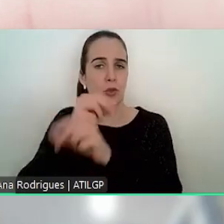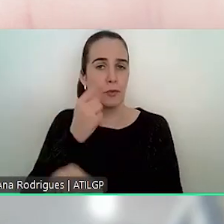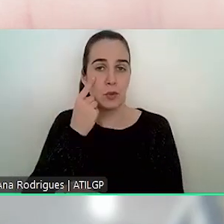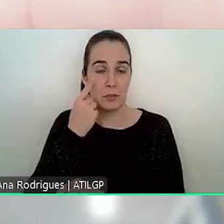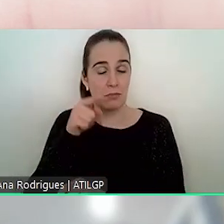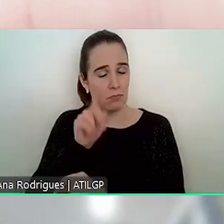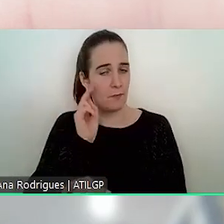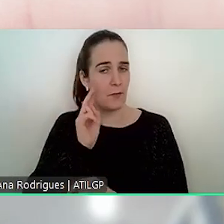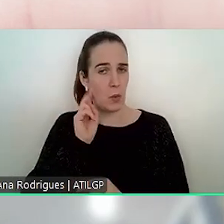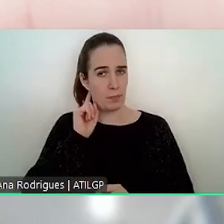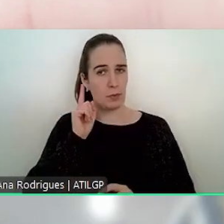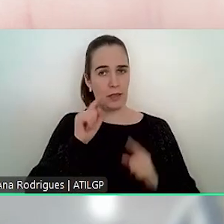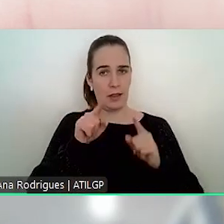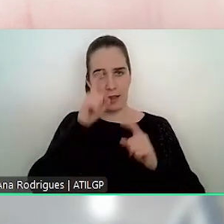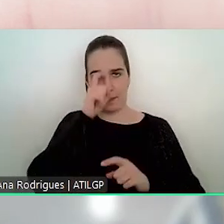ser valorizado.